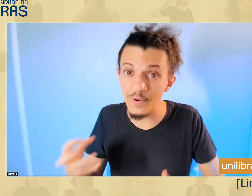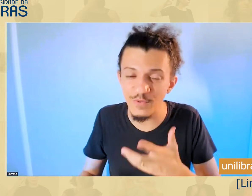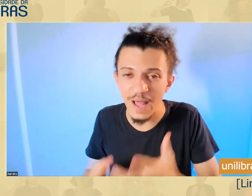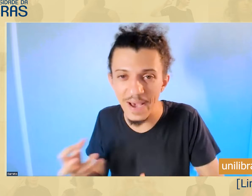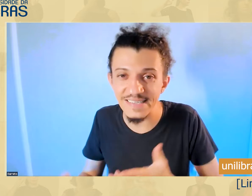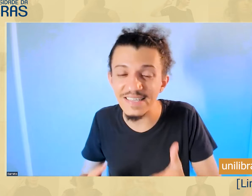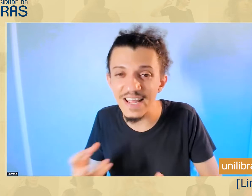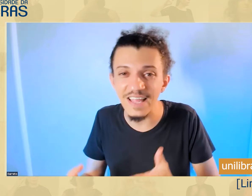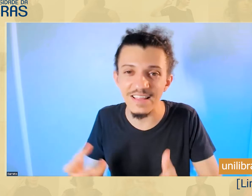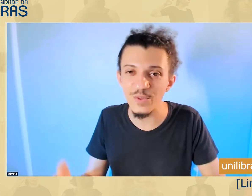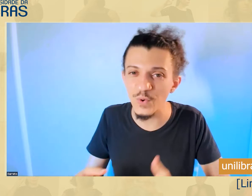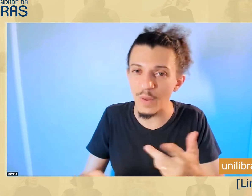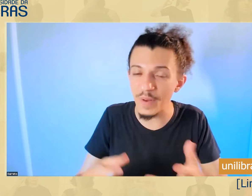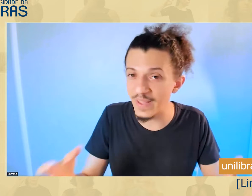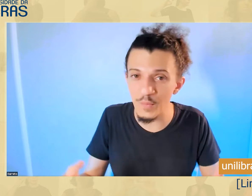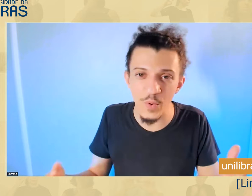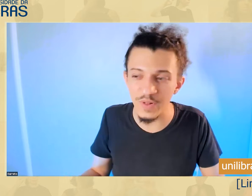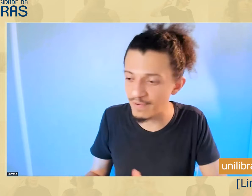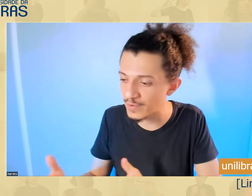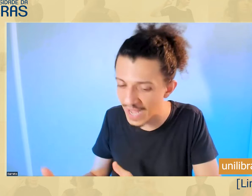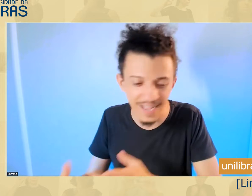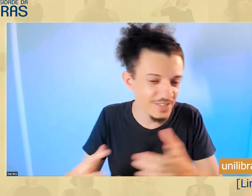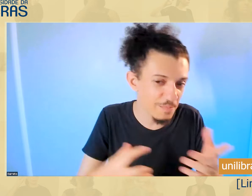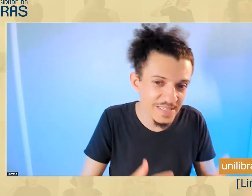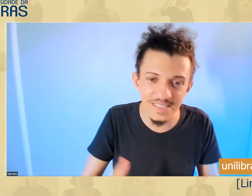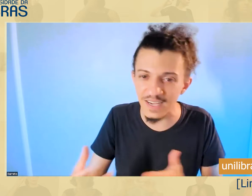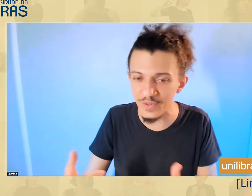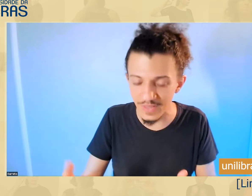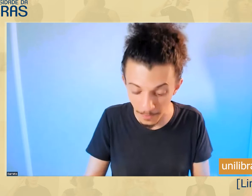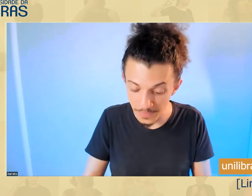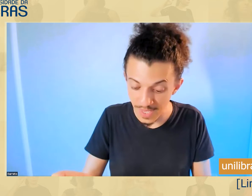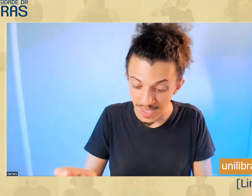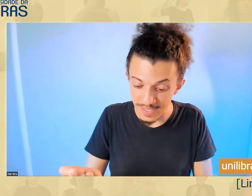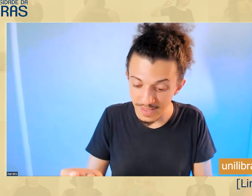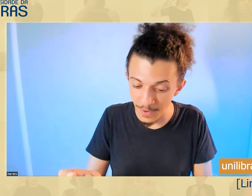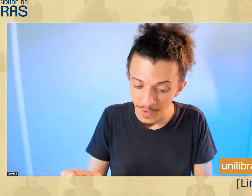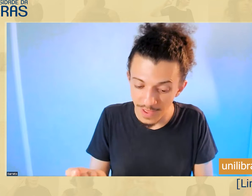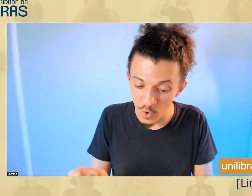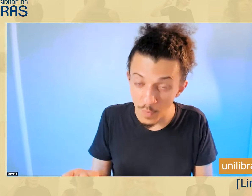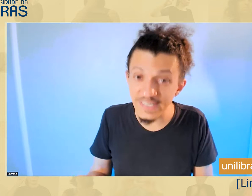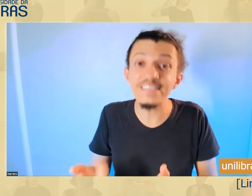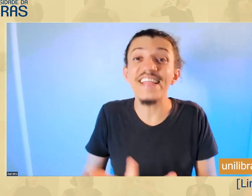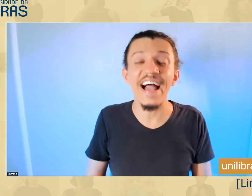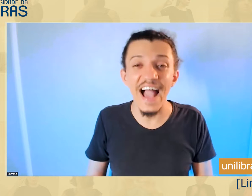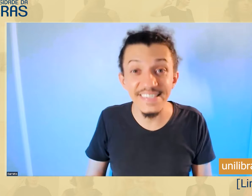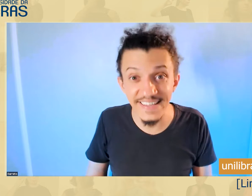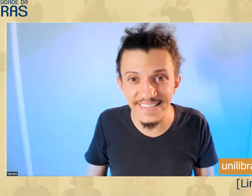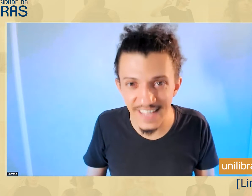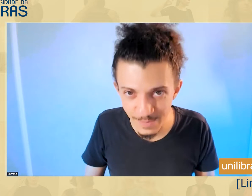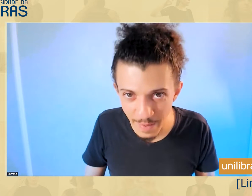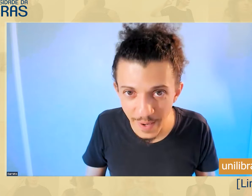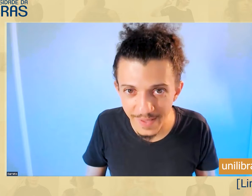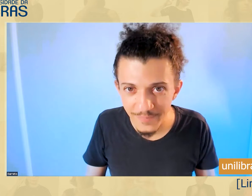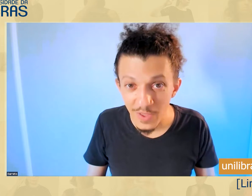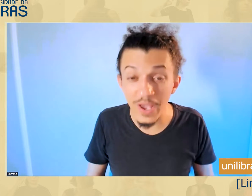começar a me aprofundar mais na escrita e tudo, aprender um pouco na faculdade, ir pesquisando e tal. Então, eu comecei a ensinar a escrita de